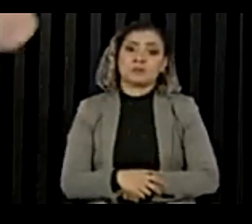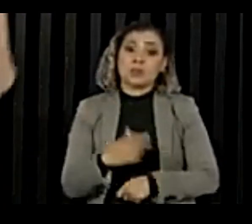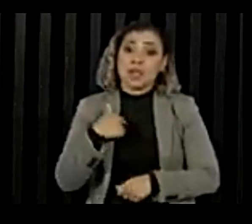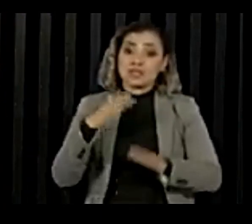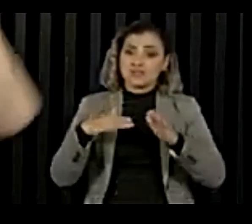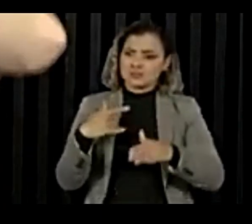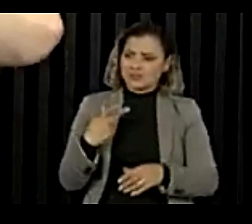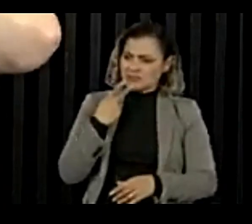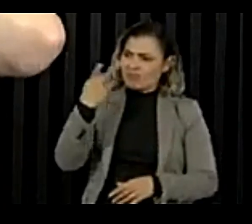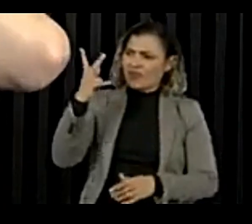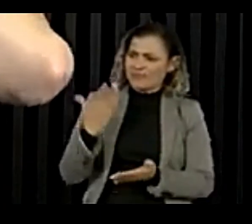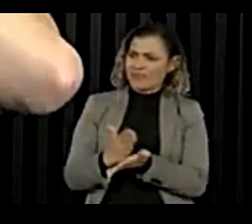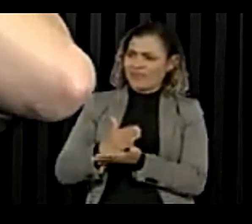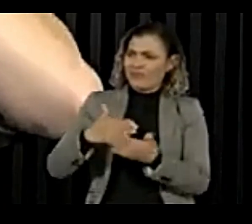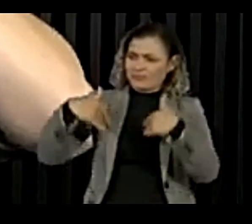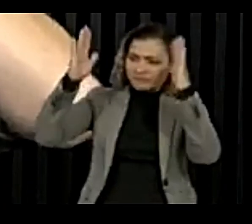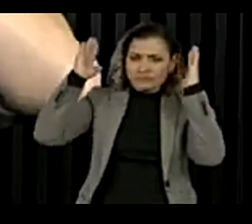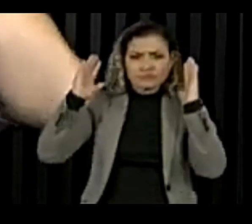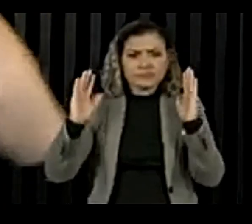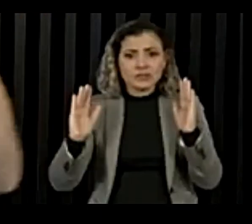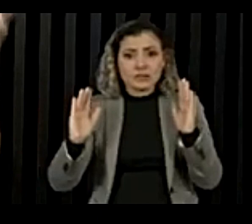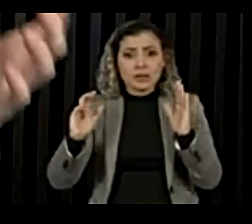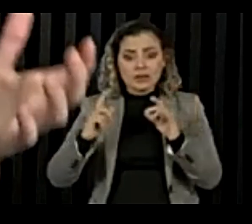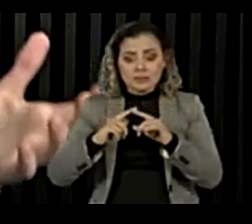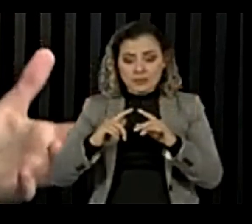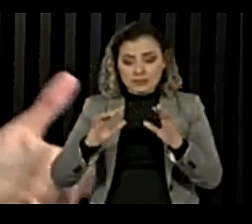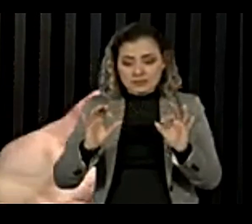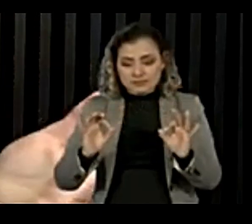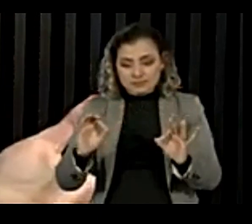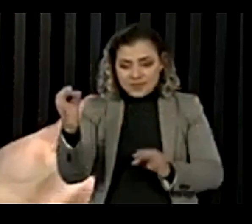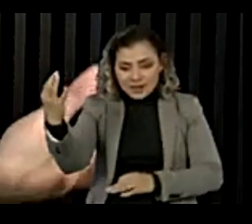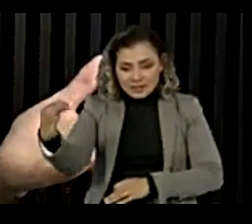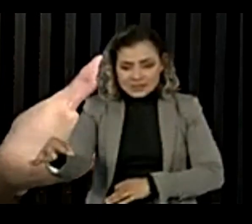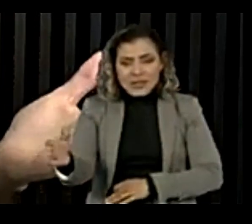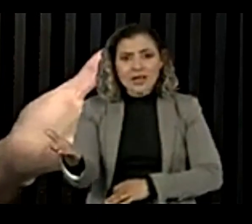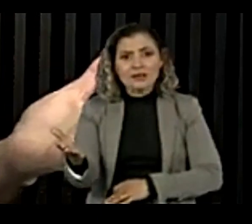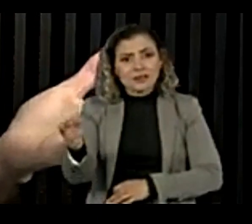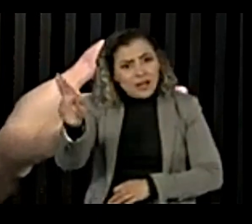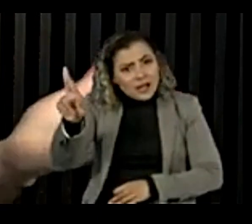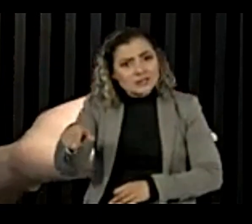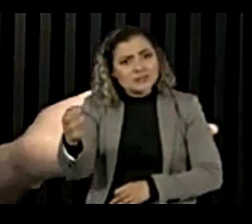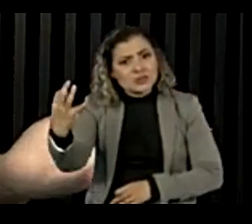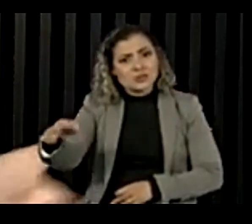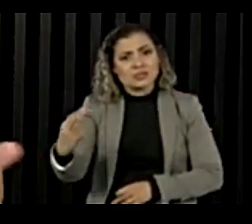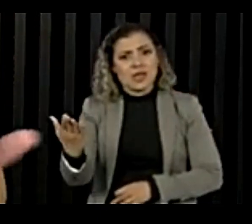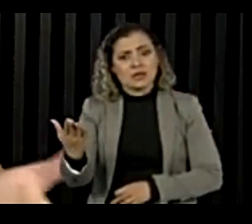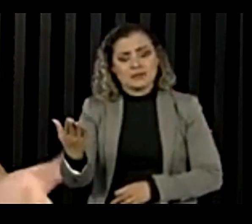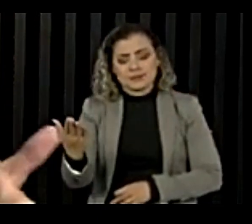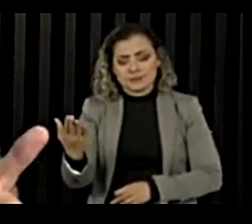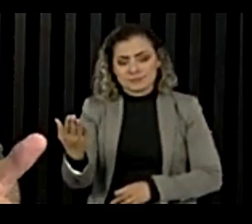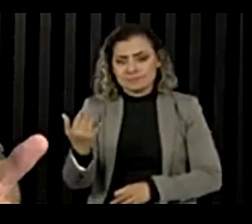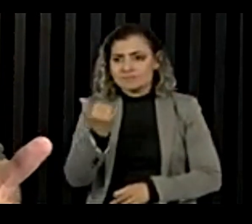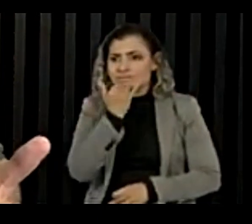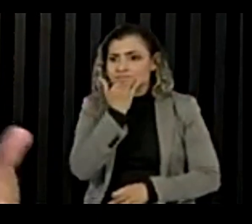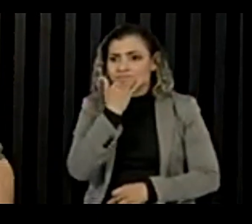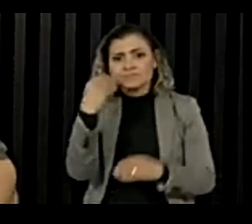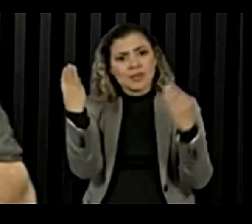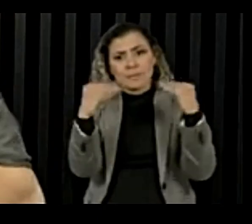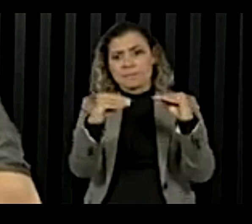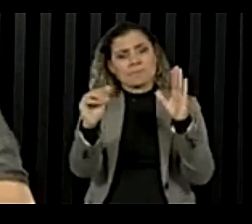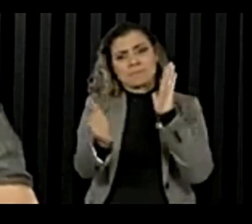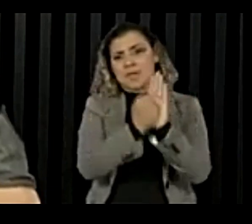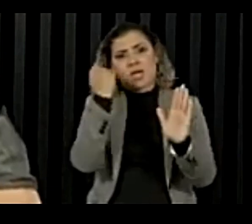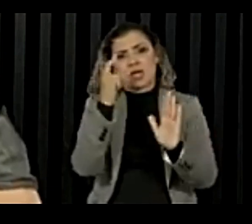reação é: o que você tá falando? Nada a ver, pô. E aí quando eu vou ver, não, ela tá completamente certa. Amor, desculpa, você tinha total razão. Eu apaguei o tweet porque eu tava